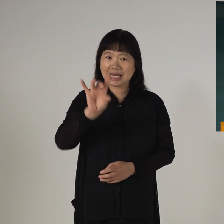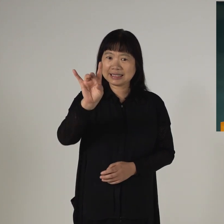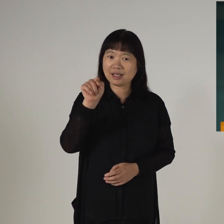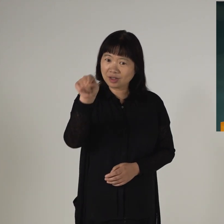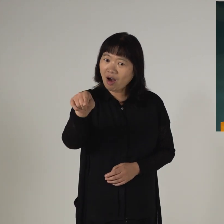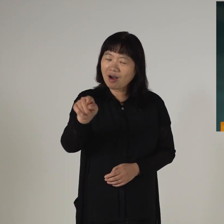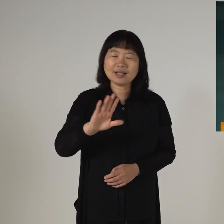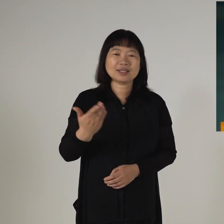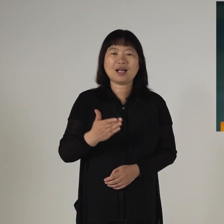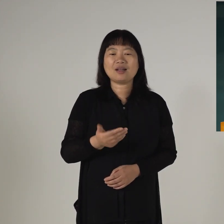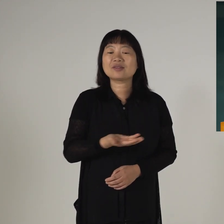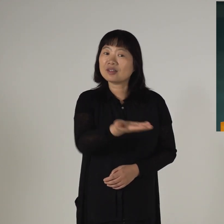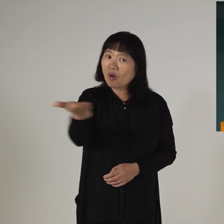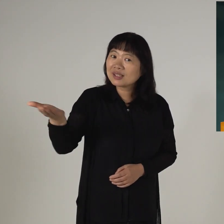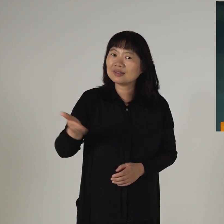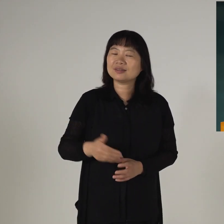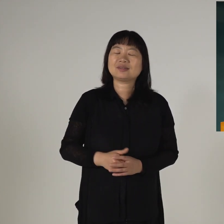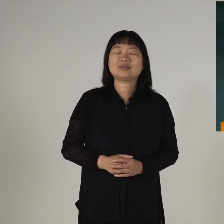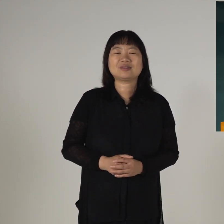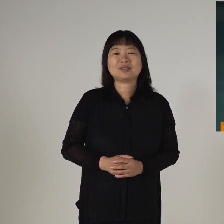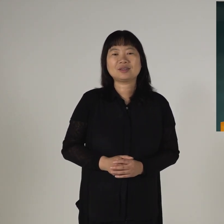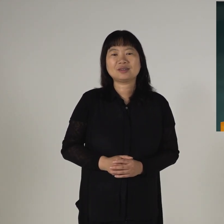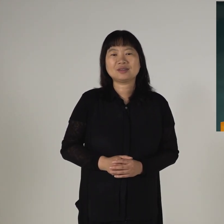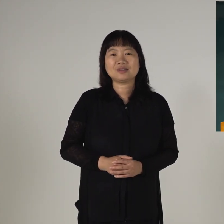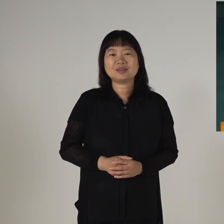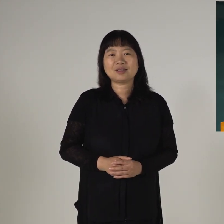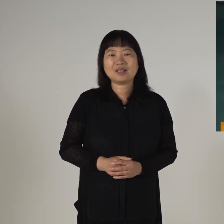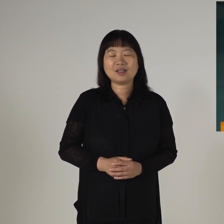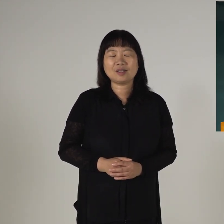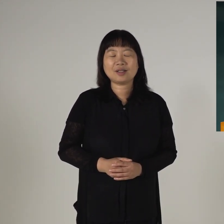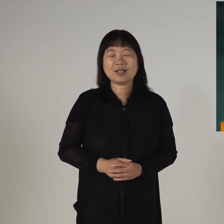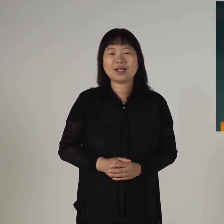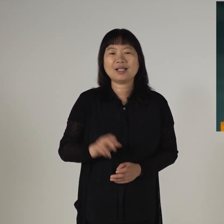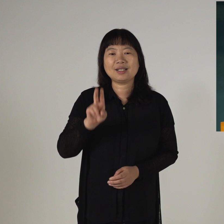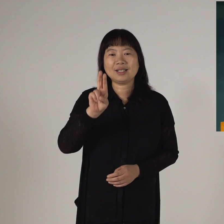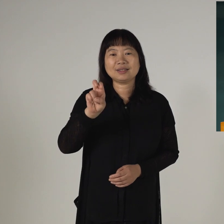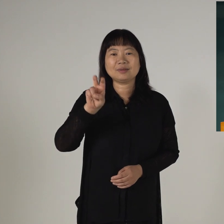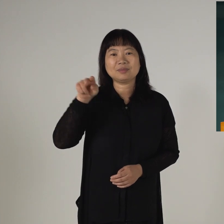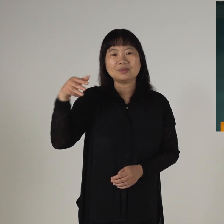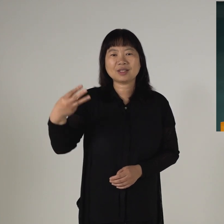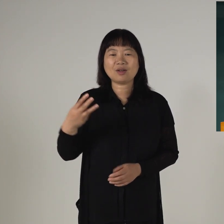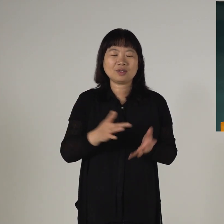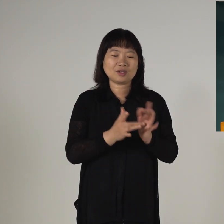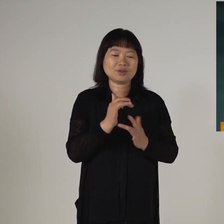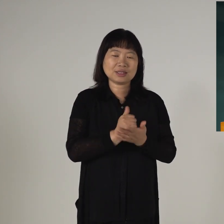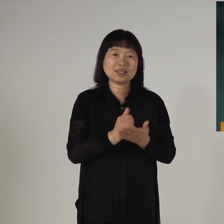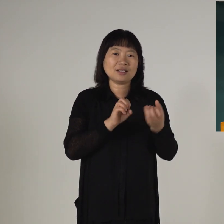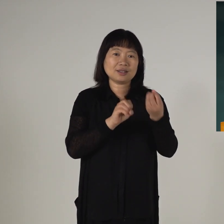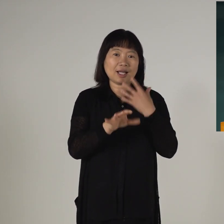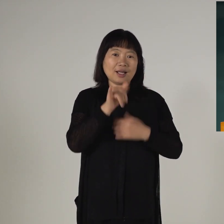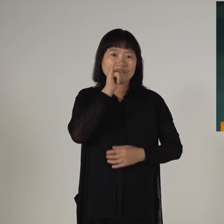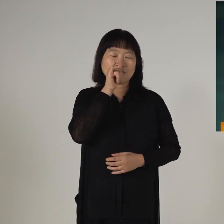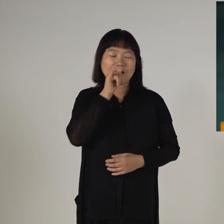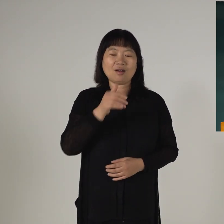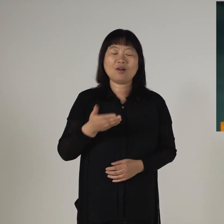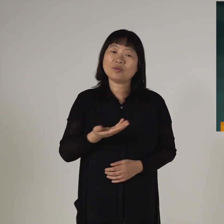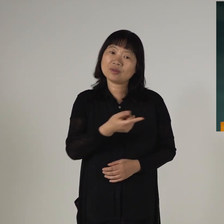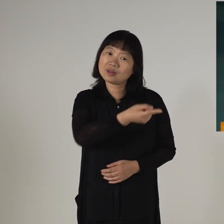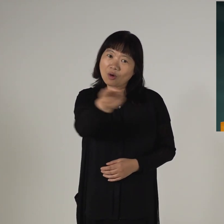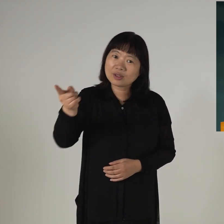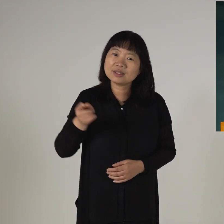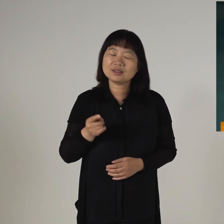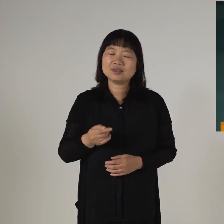하셨어요. 그러면서 이런 얘기를 해요. 22절, 예수께서 대답하여 이르시되